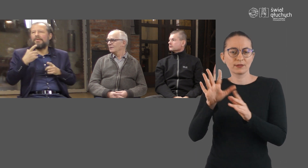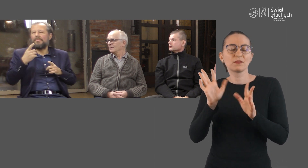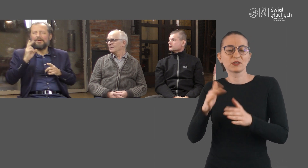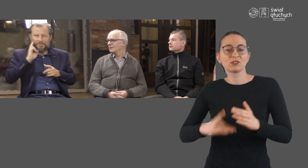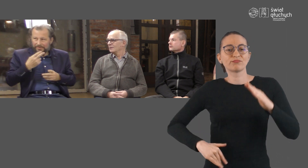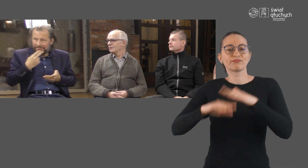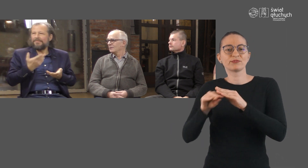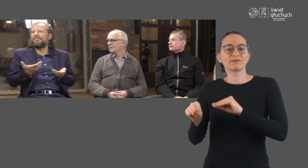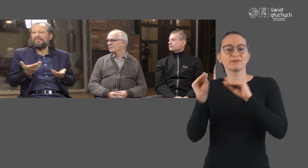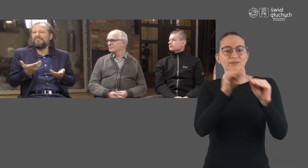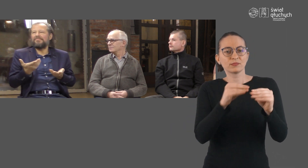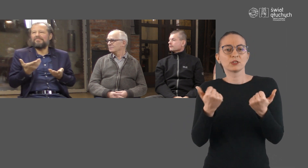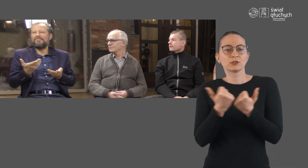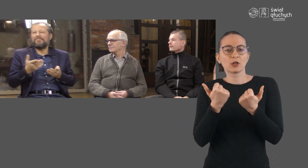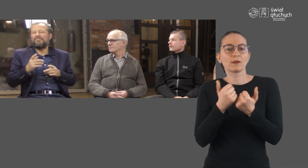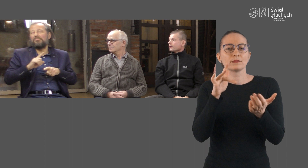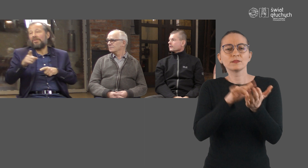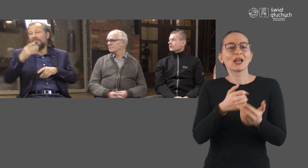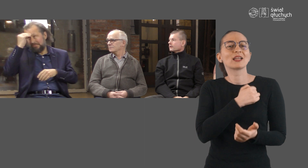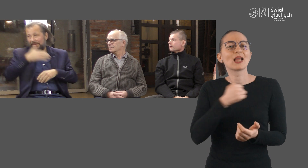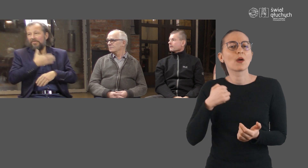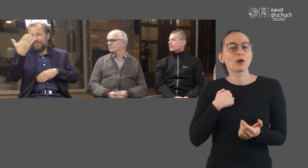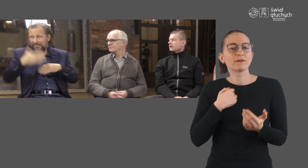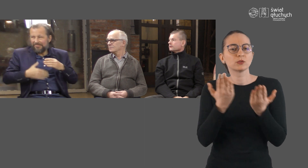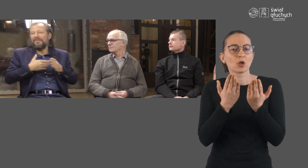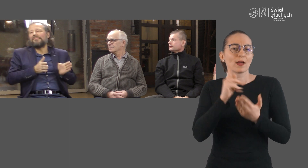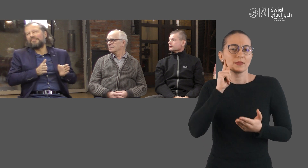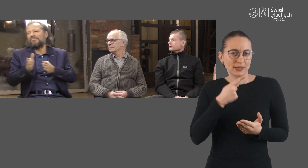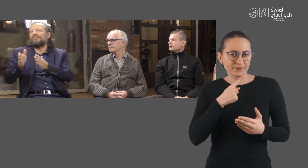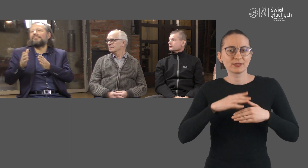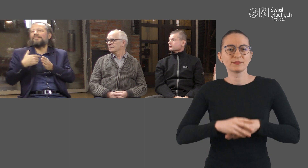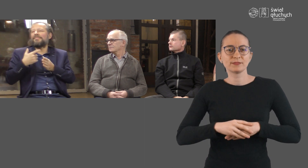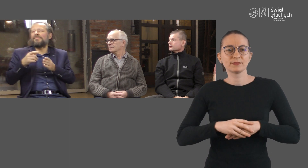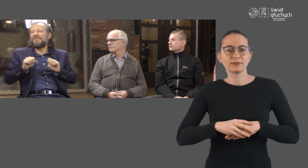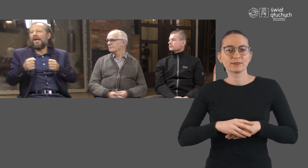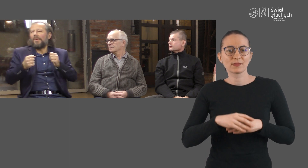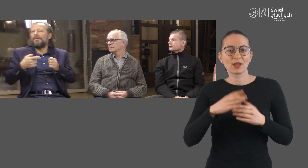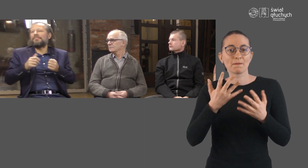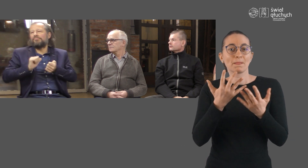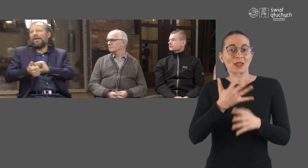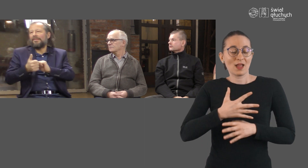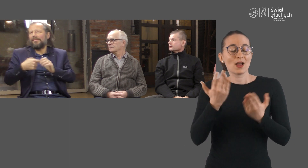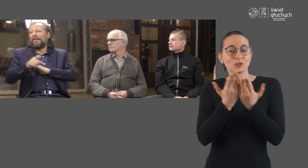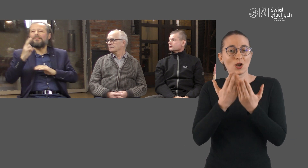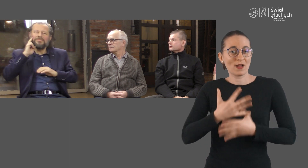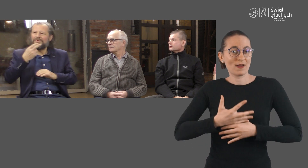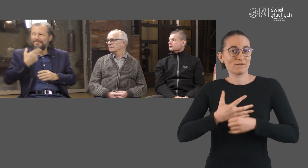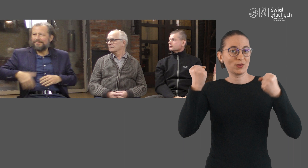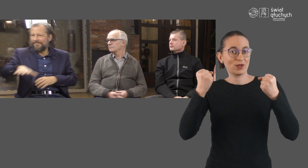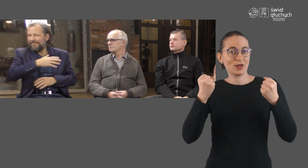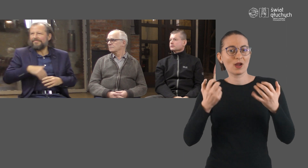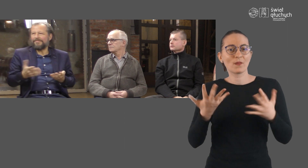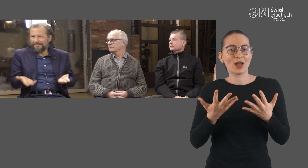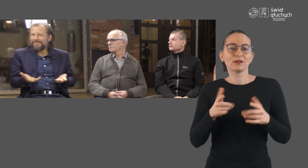zawodowej w Warszawie. Też razem z osobami głuchymi szkodziłam na łódzkiej. Potem działałem